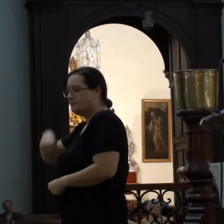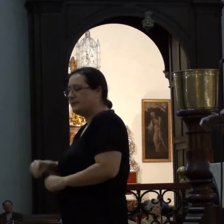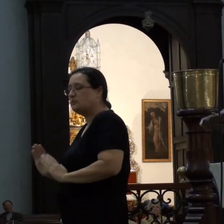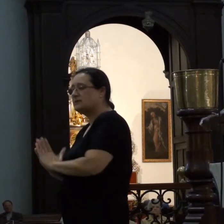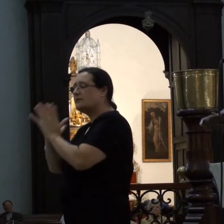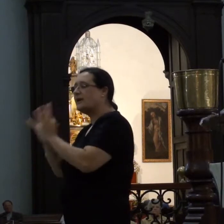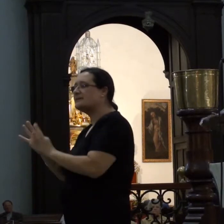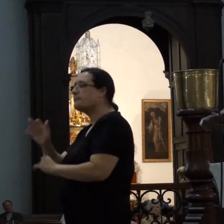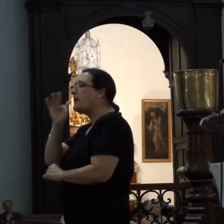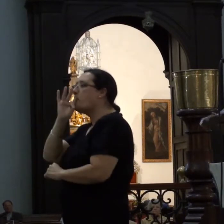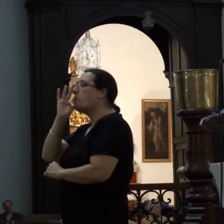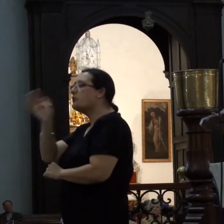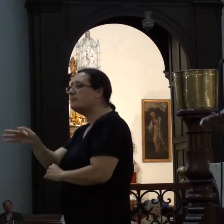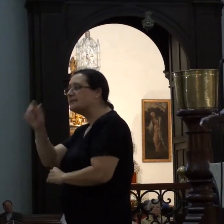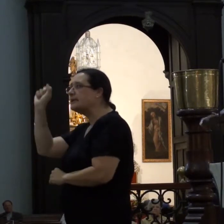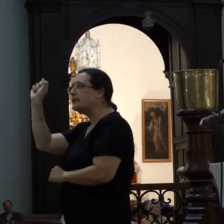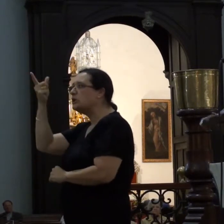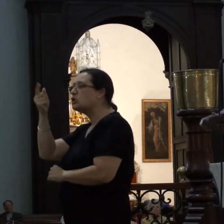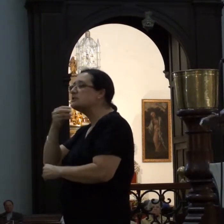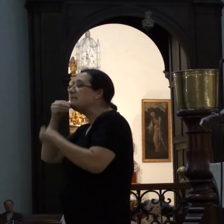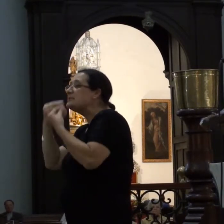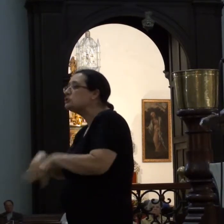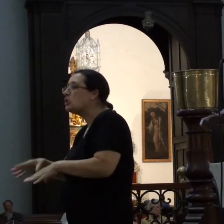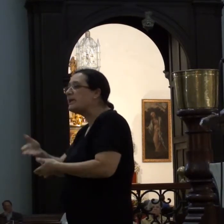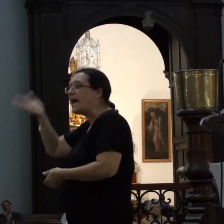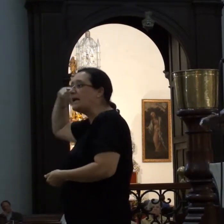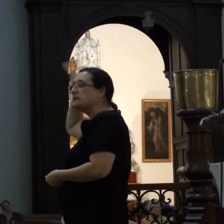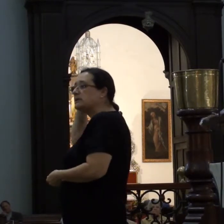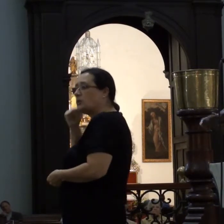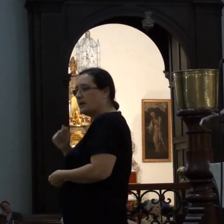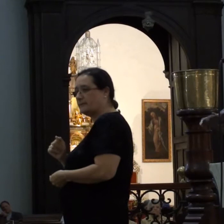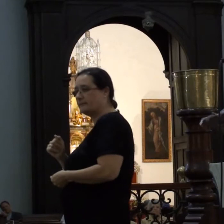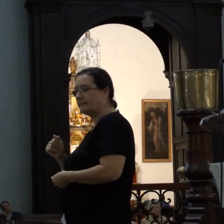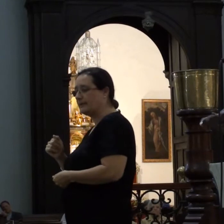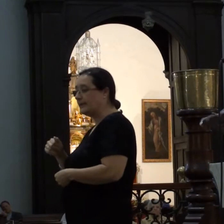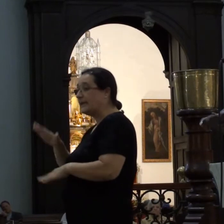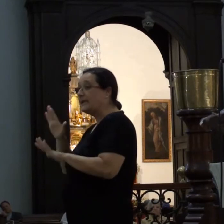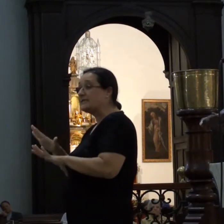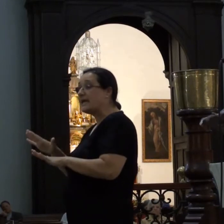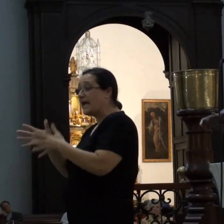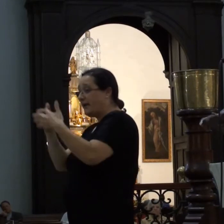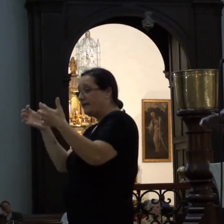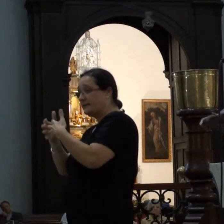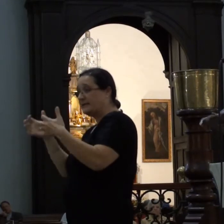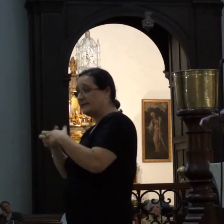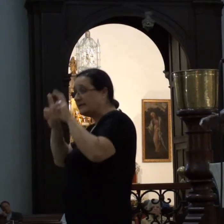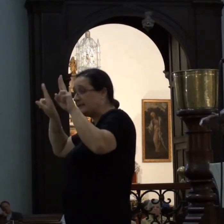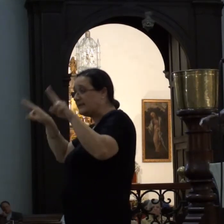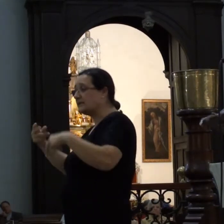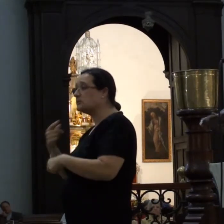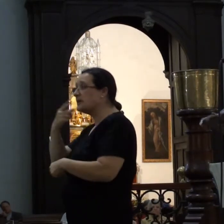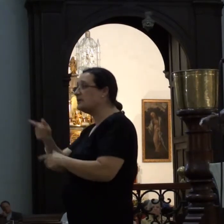gran Promesa de yahvé hizo a su pueblo y de la que queda constancia en el siguiente texto del